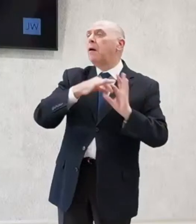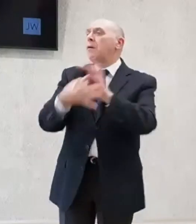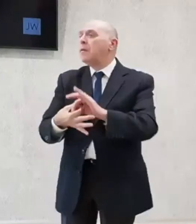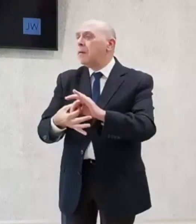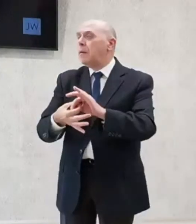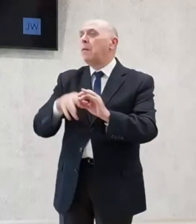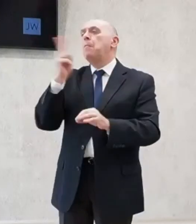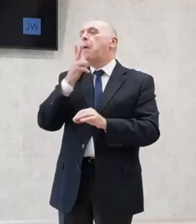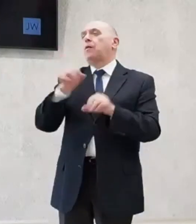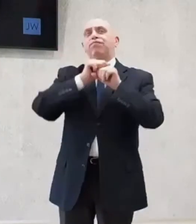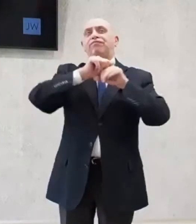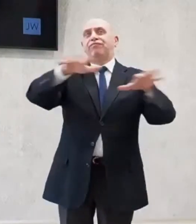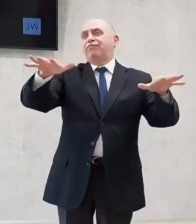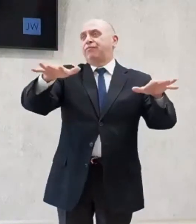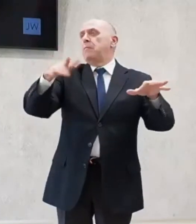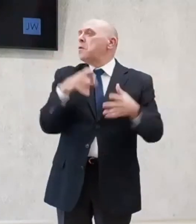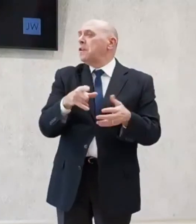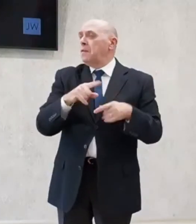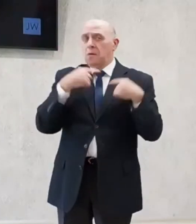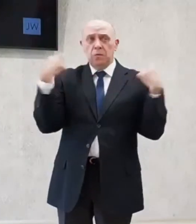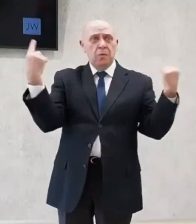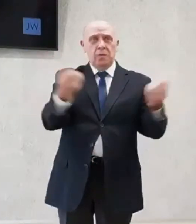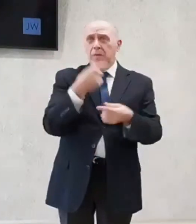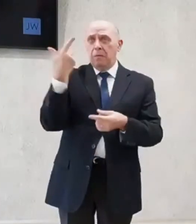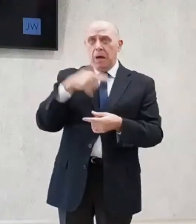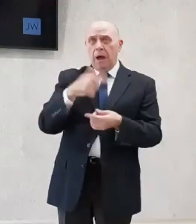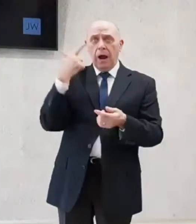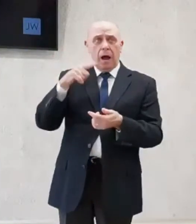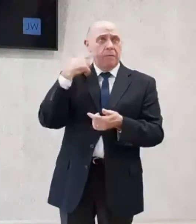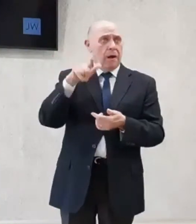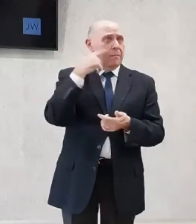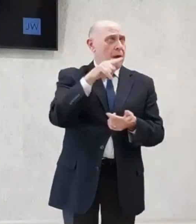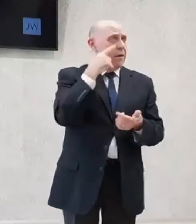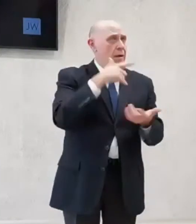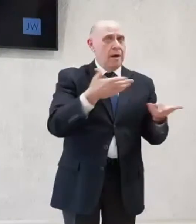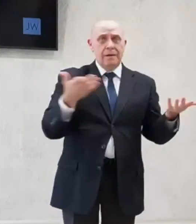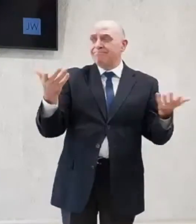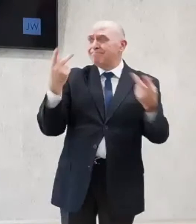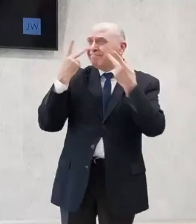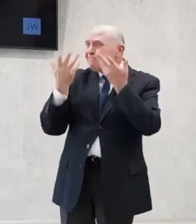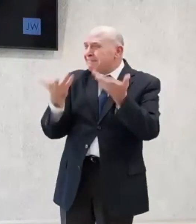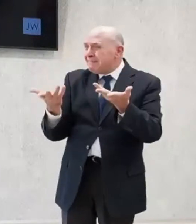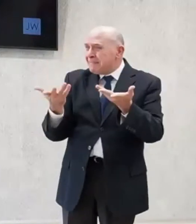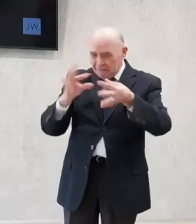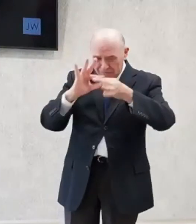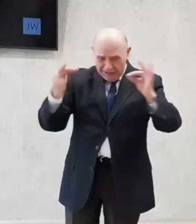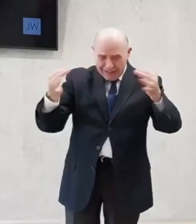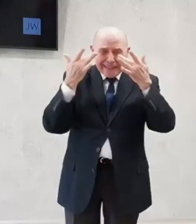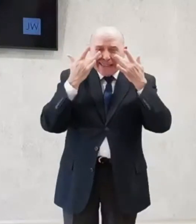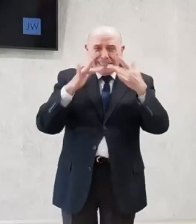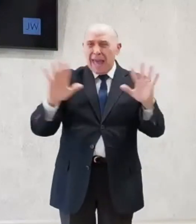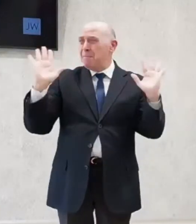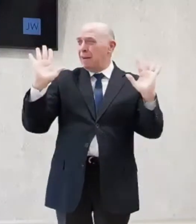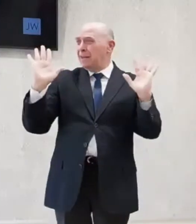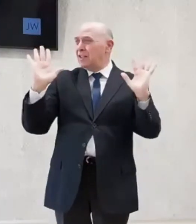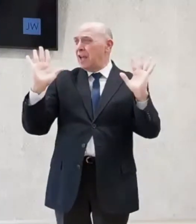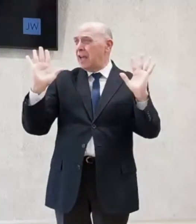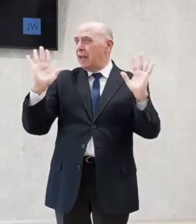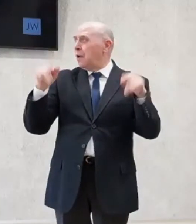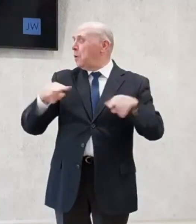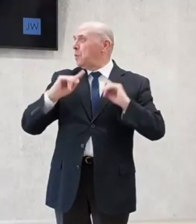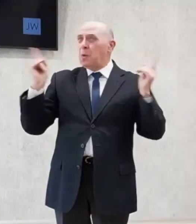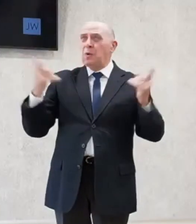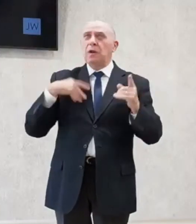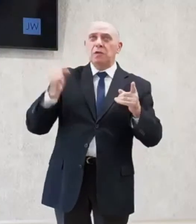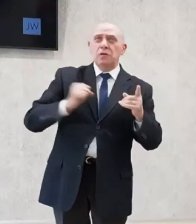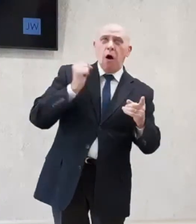Peccato notate anche qui con che semplicità di parole viene descritto quello che è il più grande dramma per l'umanità come la